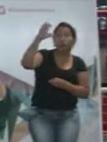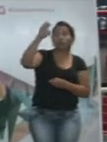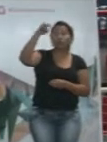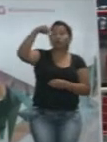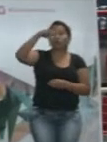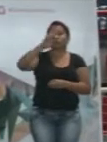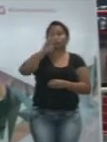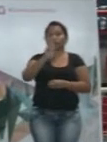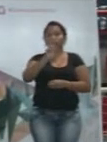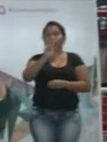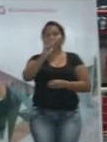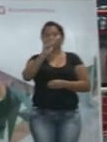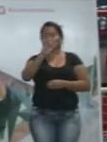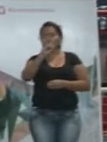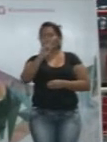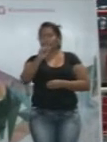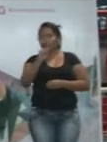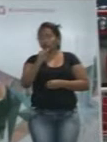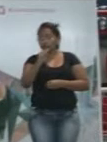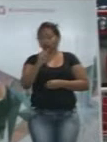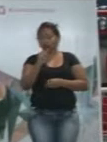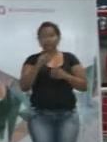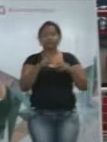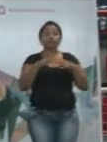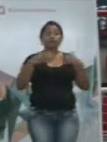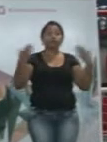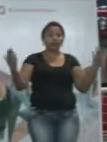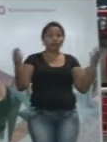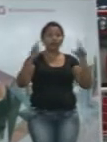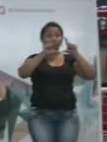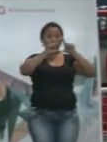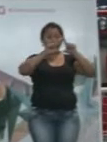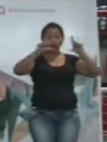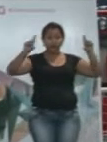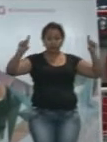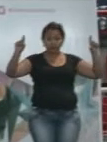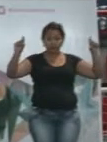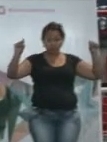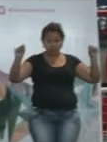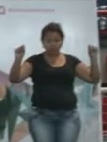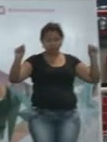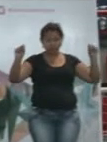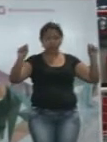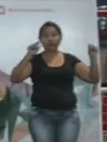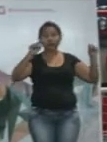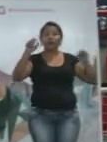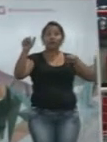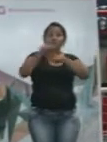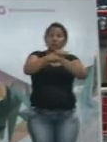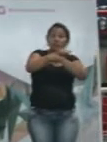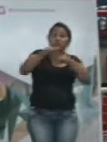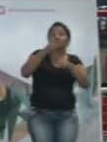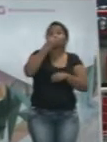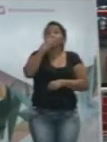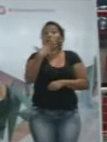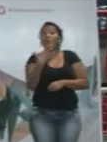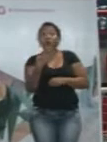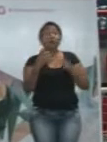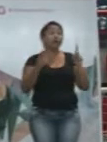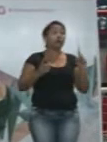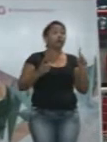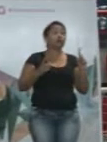que se trata de uma estratégia. Então, essa reação que ele colocou para você é uma estratégia boa ou não?